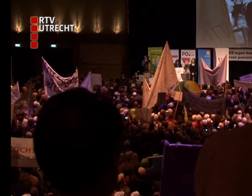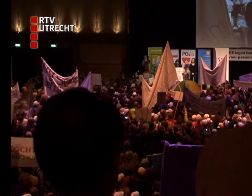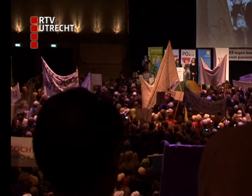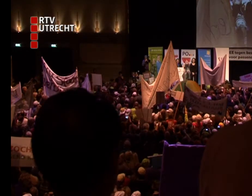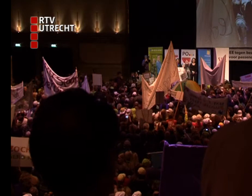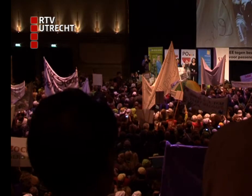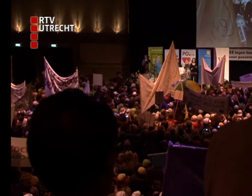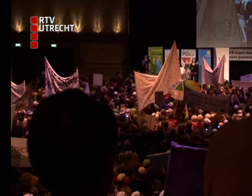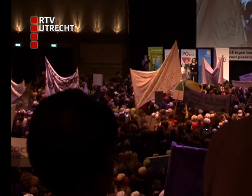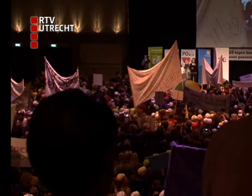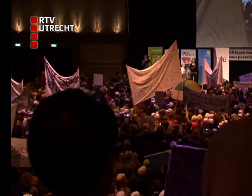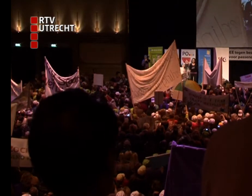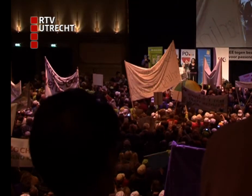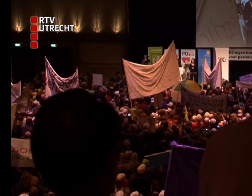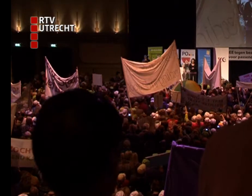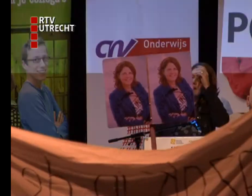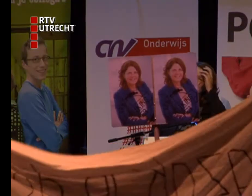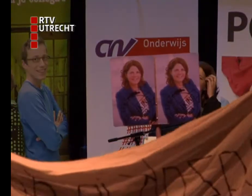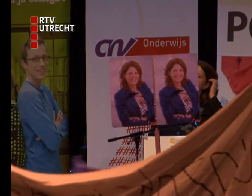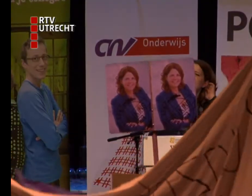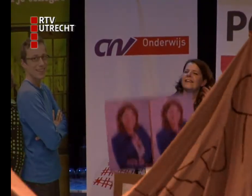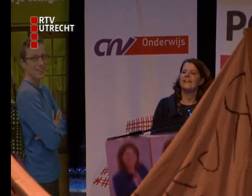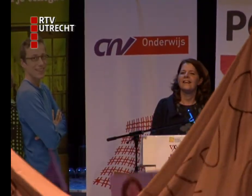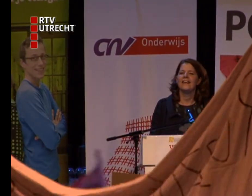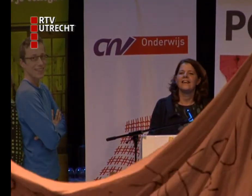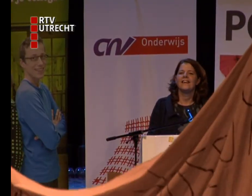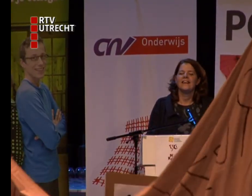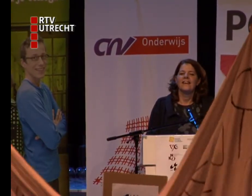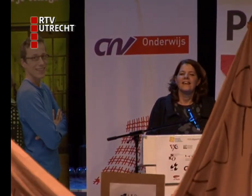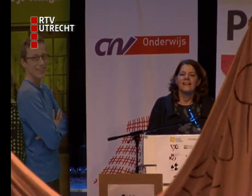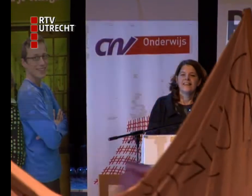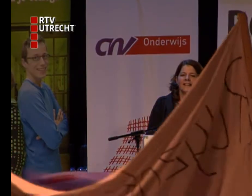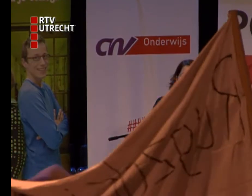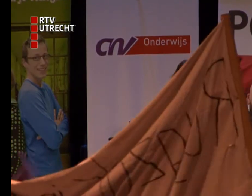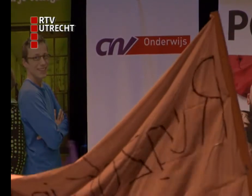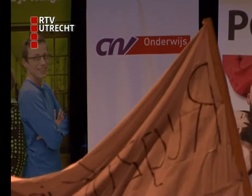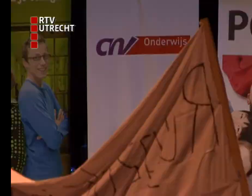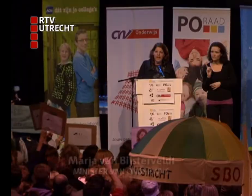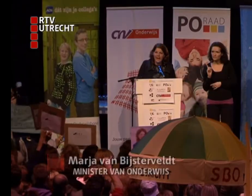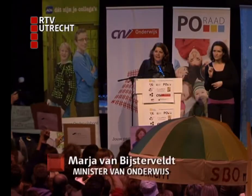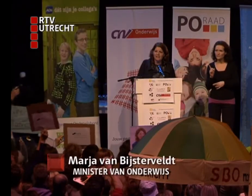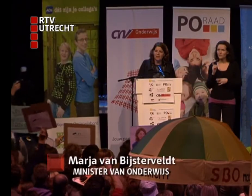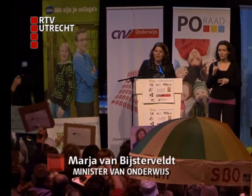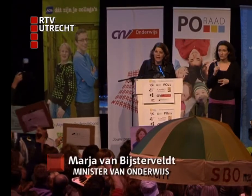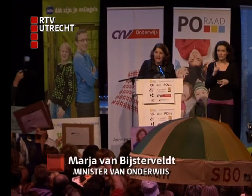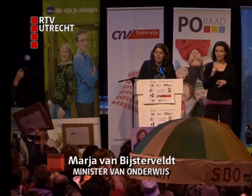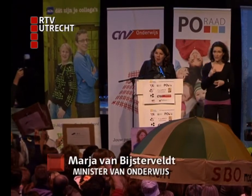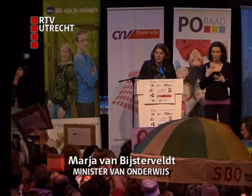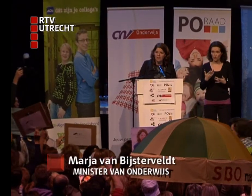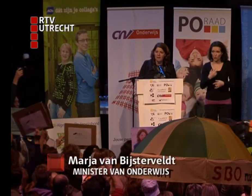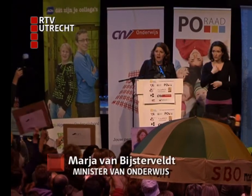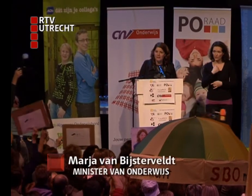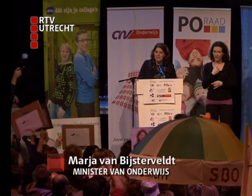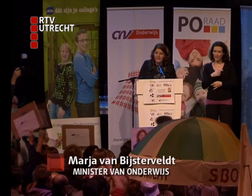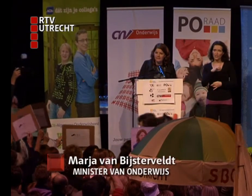En dus staan ze vanmiddag allemaal in Nieuwegein. Daar waagt de minister van Onderwijs zich in het hol van de leeuw. Want het is wel degelijk dat ook ik